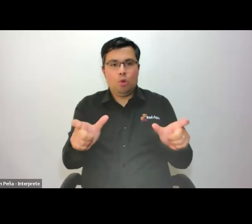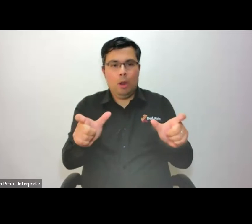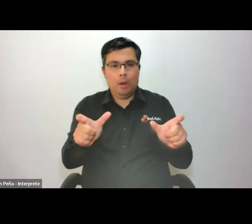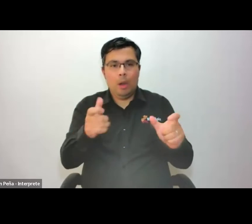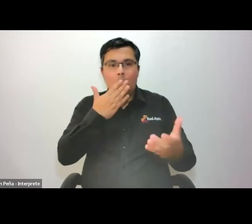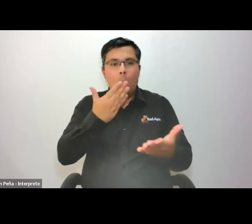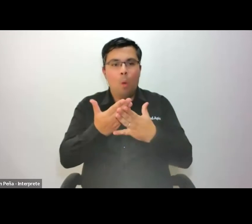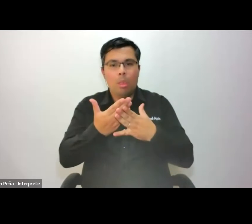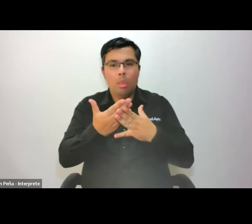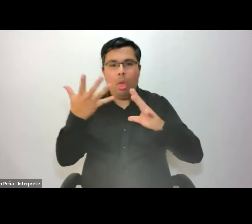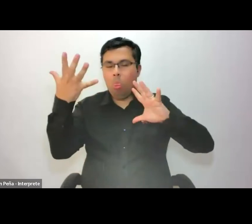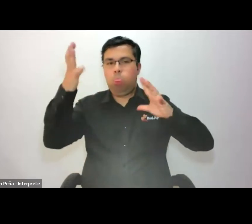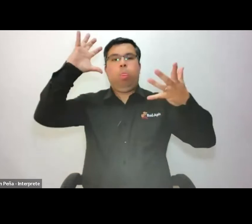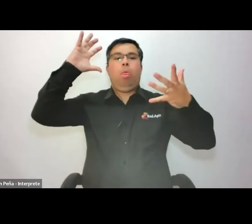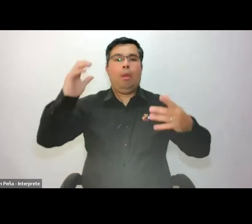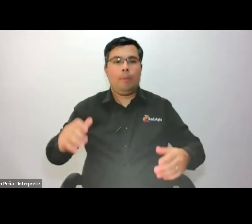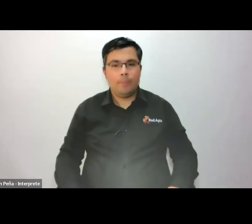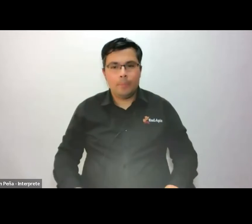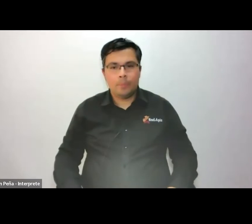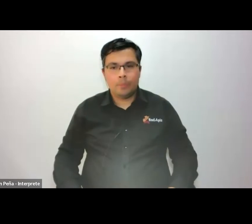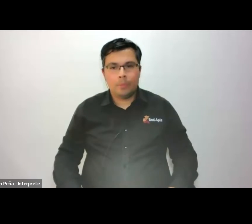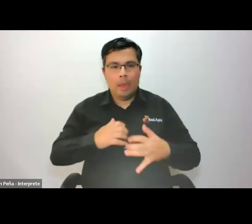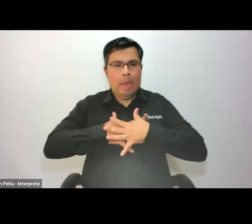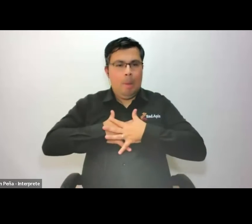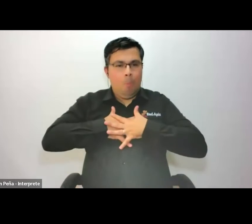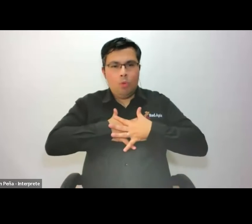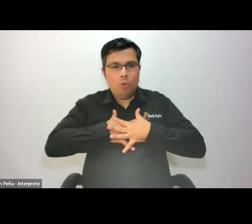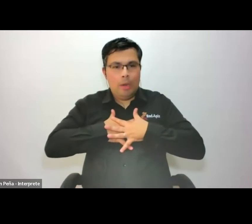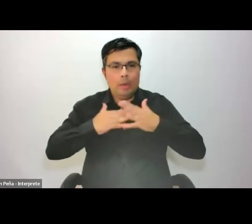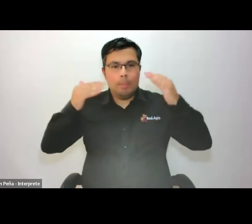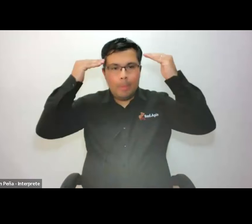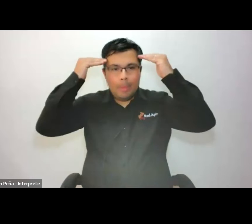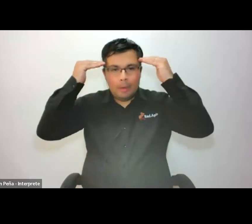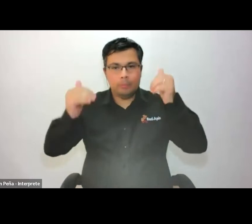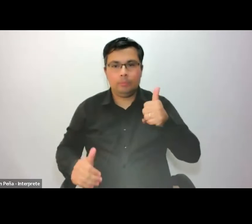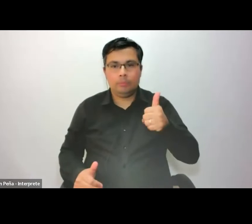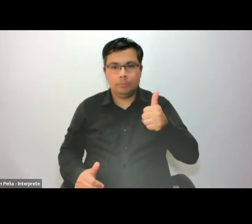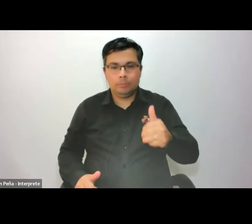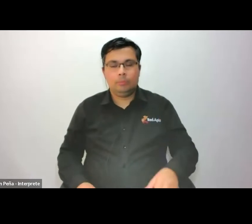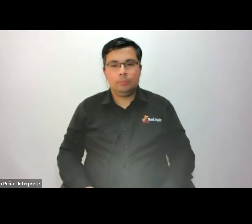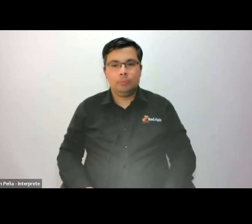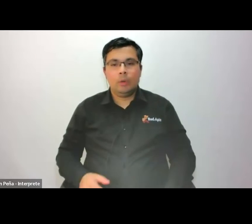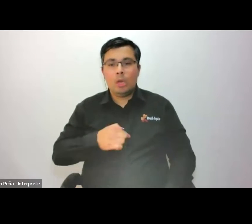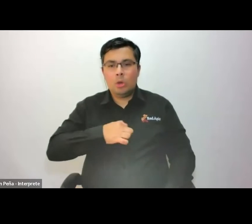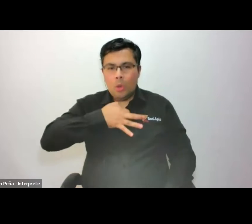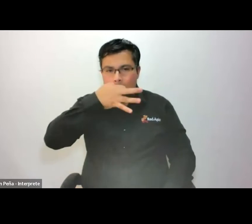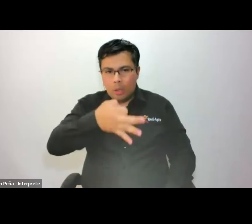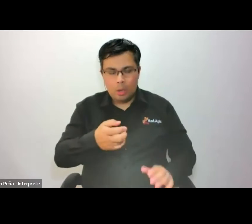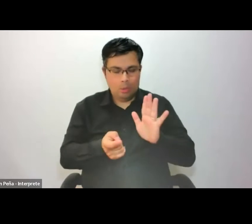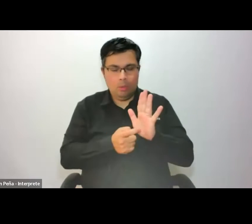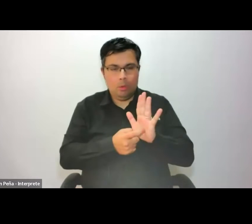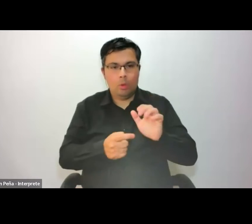ya lo refería Aarón recientemente en su intervención. Y aquí quizás quiero plantear como dos grandes puntos que me parecen sumamente